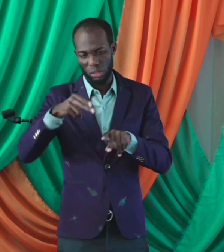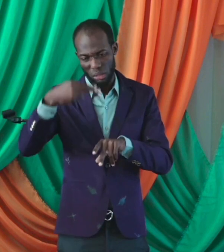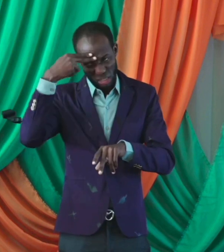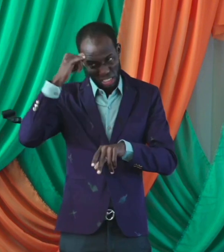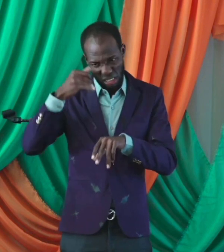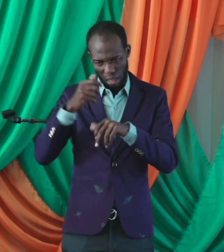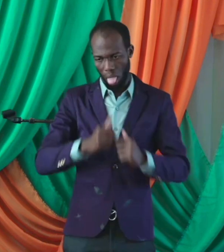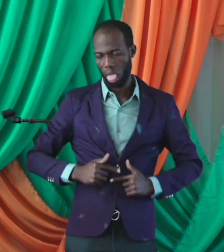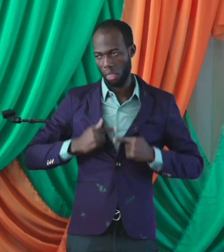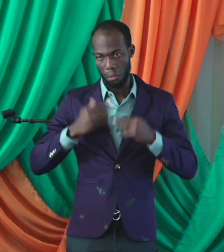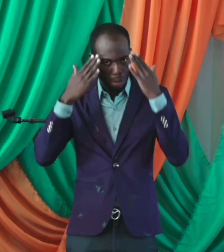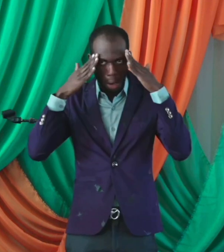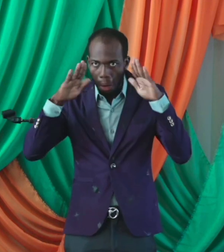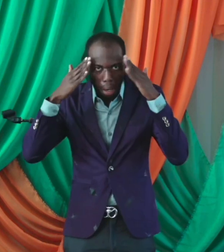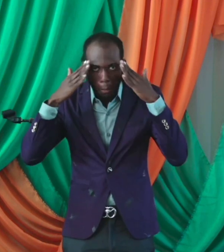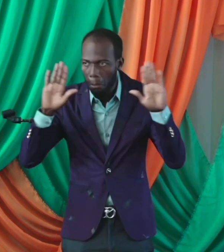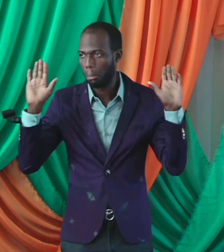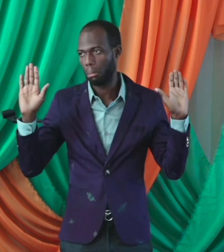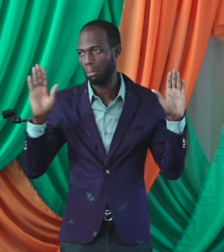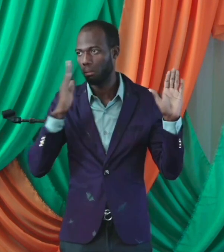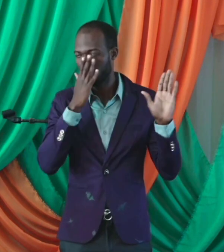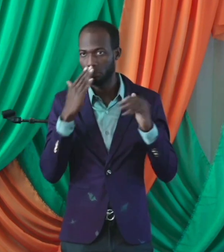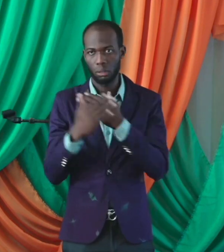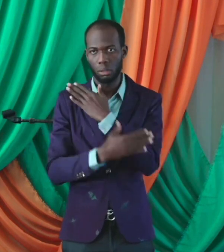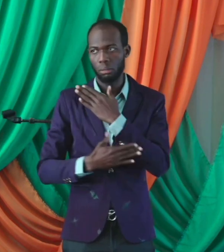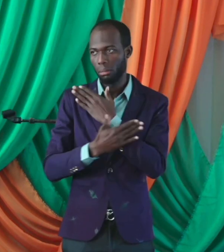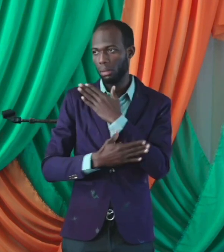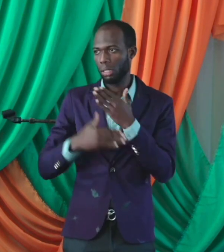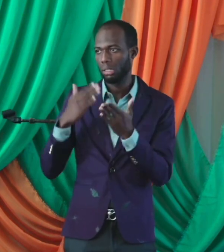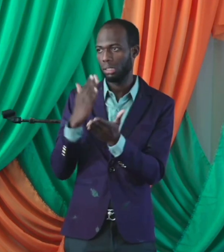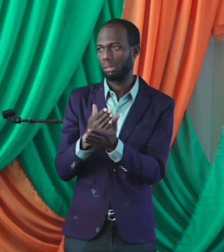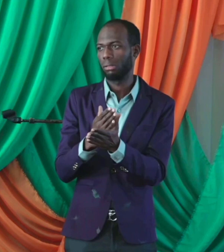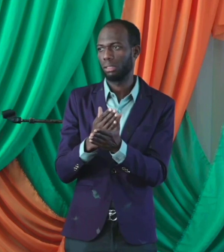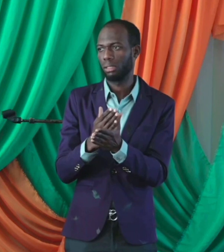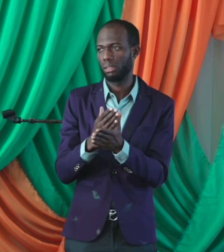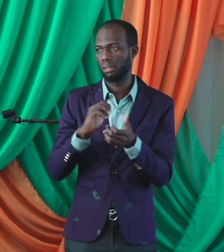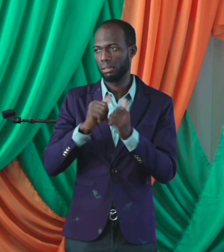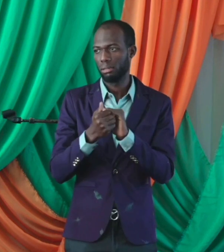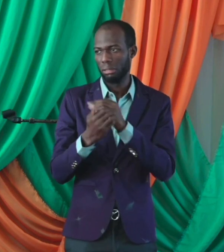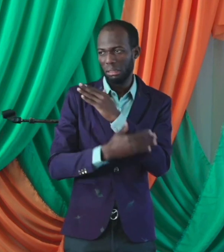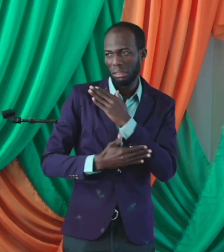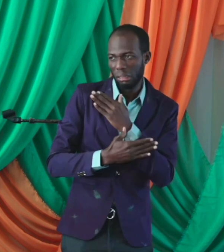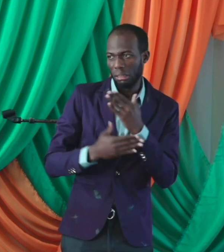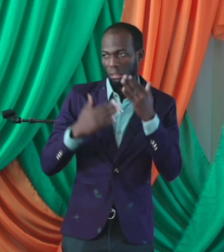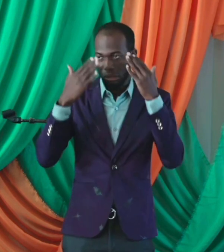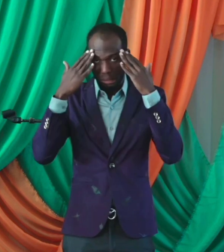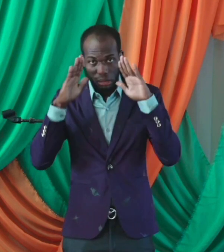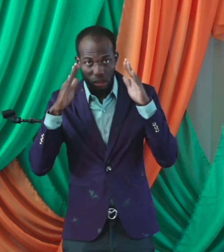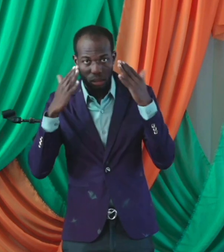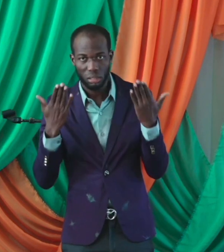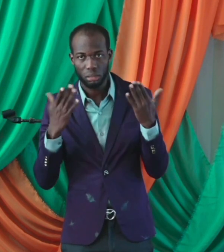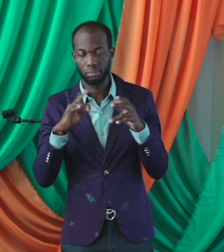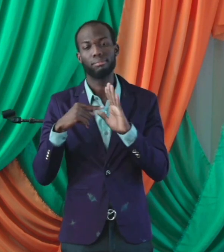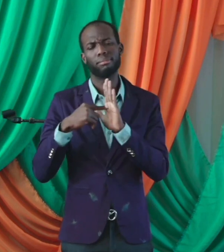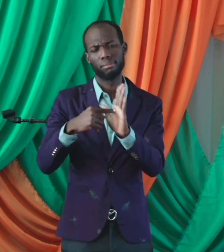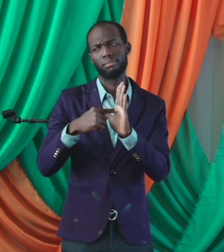connaît. Pourquoi nous ne sommes pas connaît? Eh bien, pays a suspendu compter. Ce pays n'a pas compté encore depuis des années.